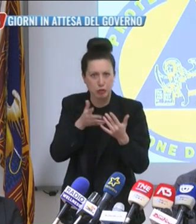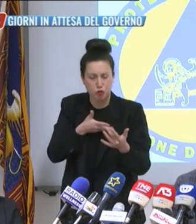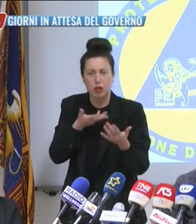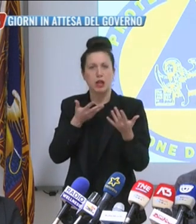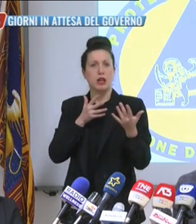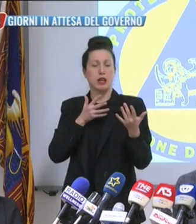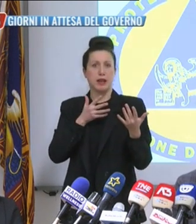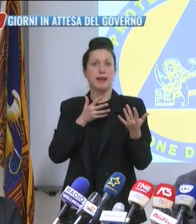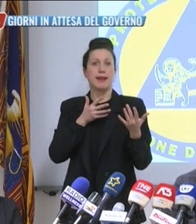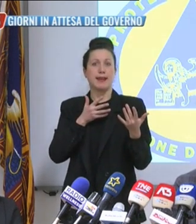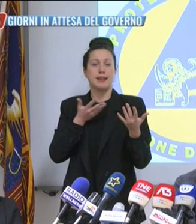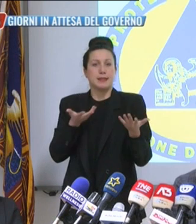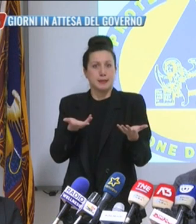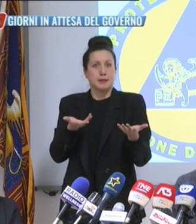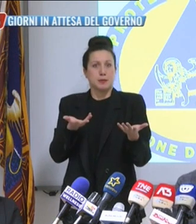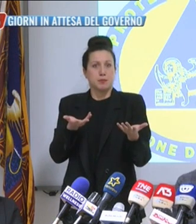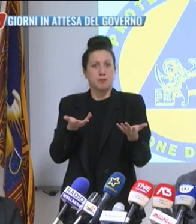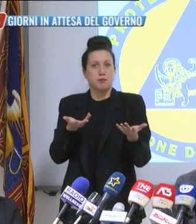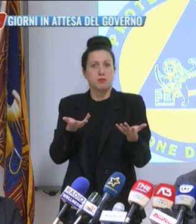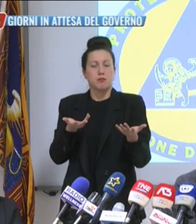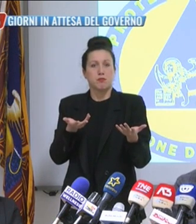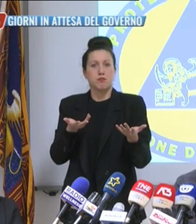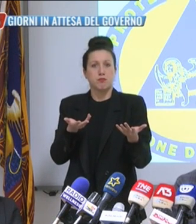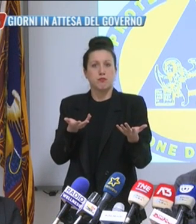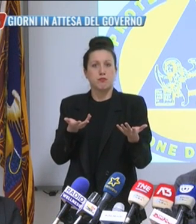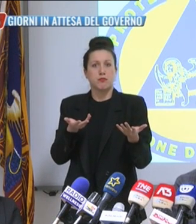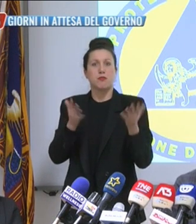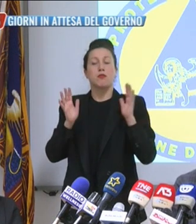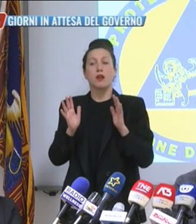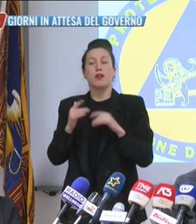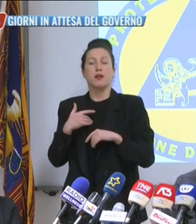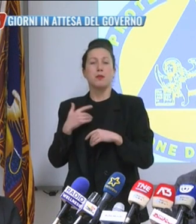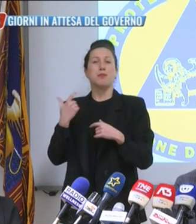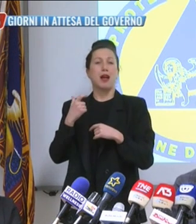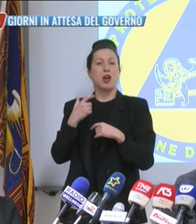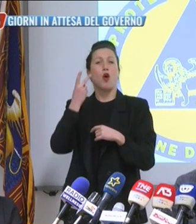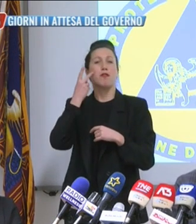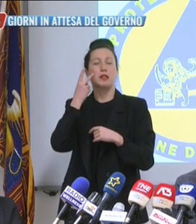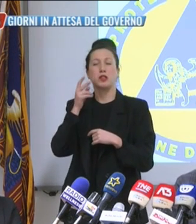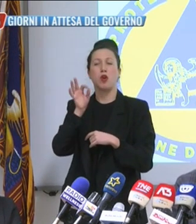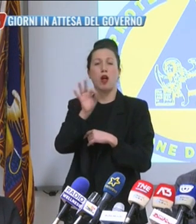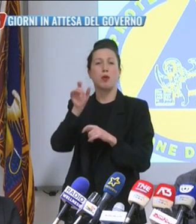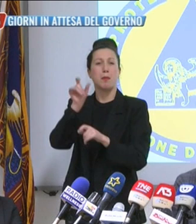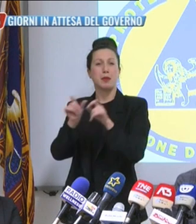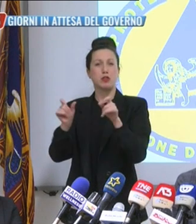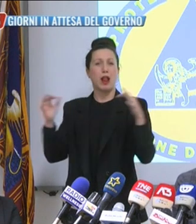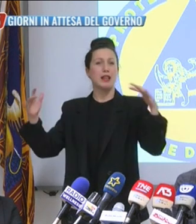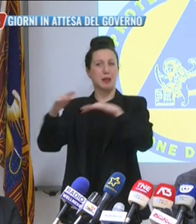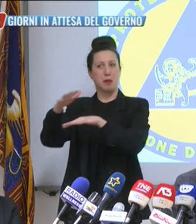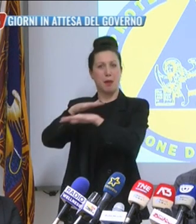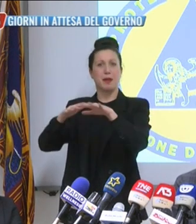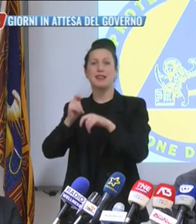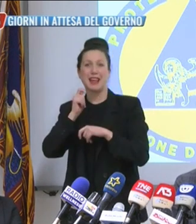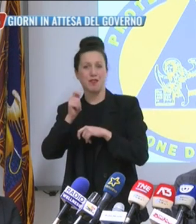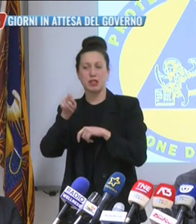io sarò, ho letto di qualcuno, sarò libero di prendermi il Covid, o dovete anche decidere voi. Sì, ho capito,